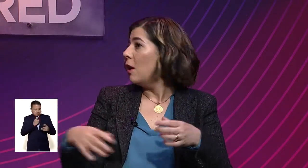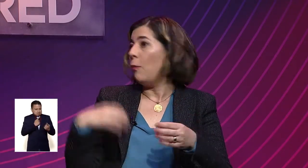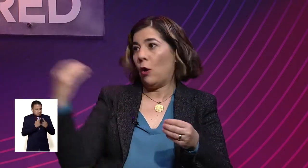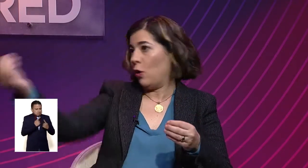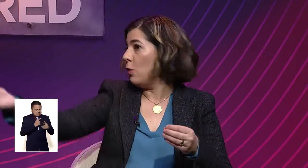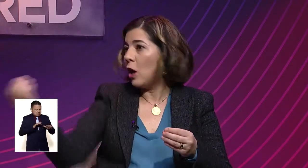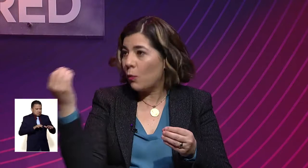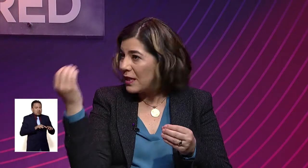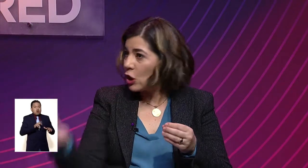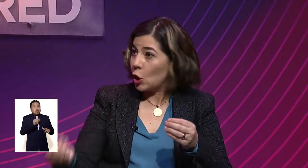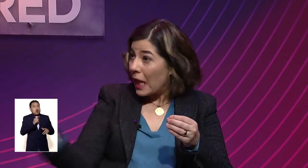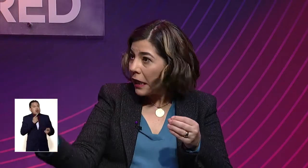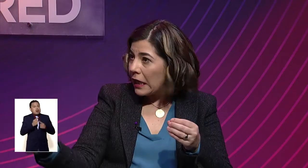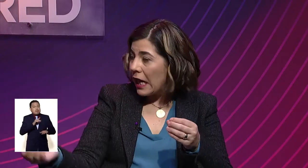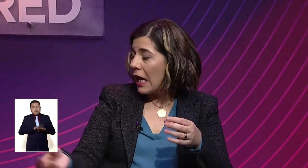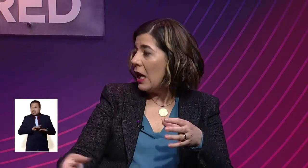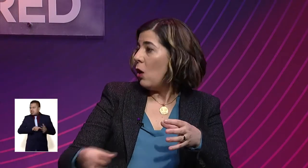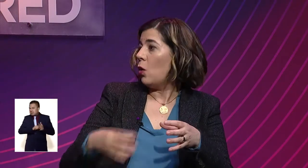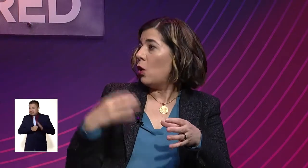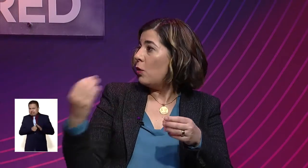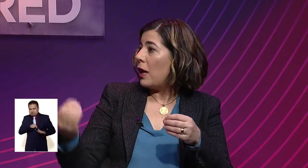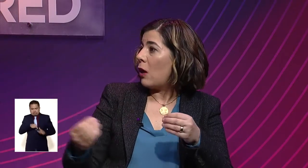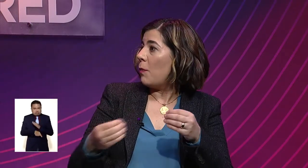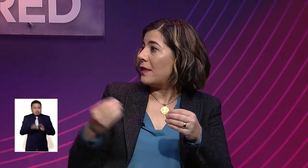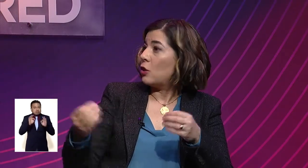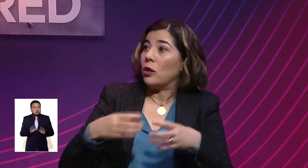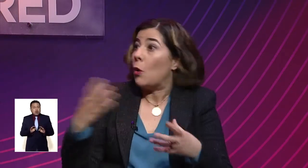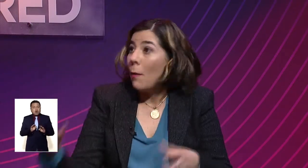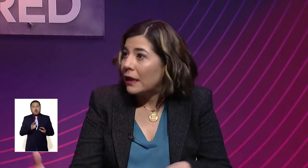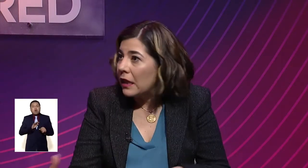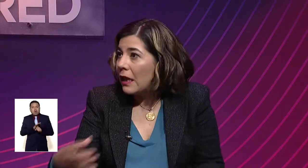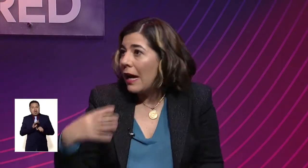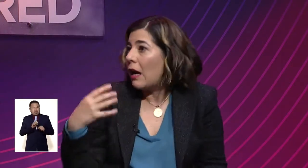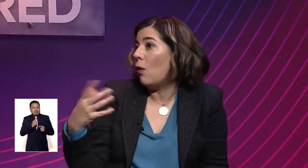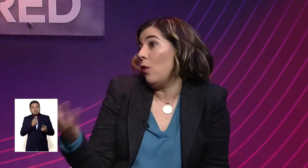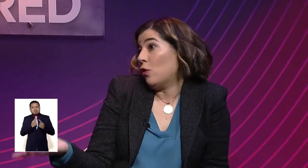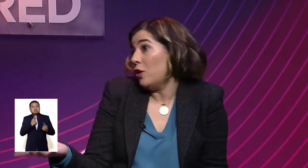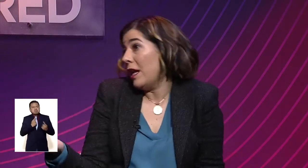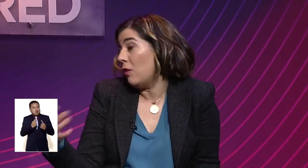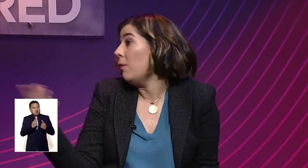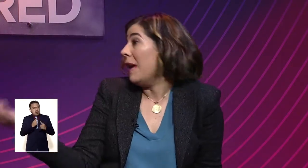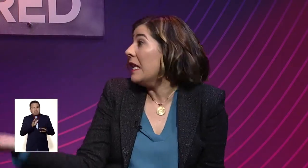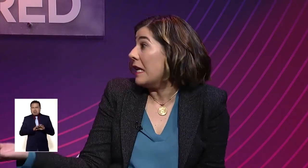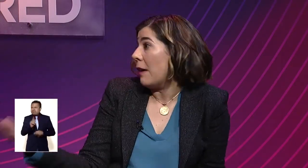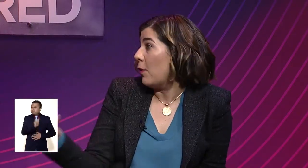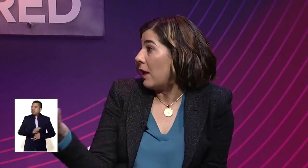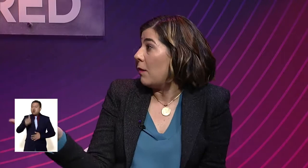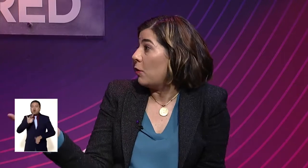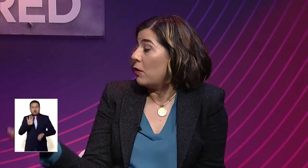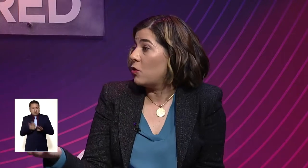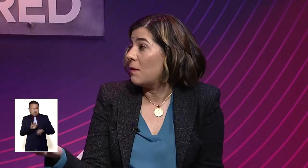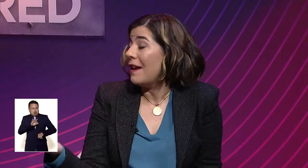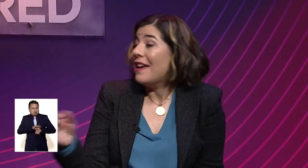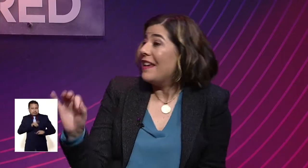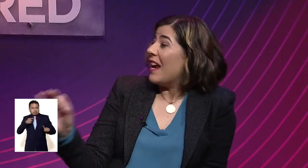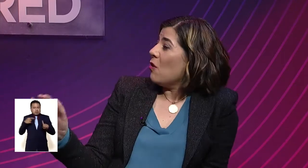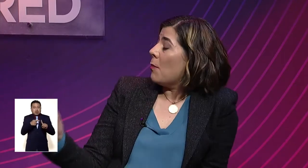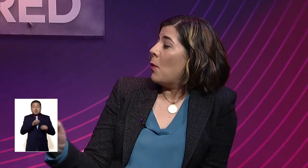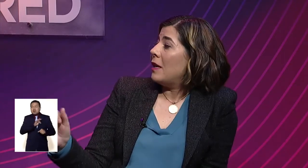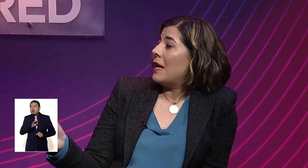pero no de una conversación técnica o no de una conversación diplomática o no sé, ¿no? Médica, por ejemplo, inclusive. Y algo que